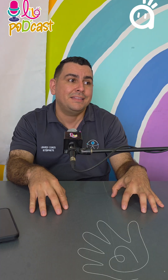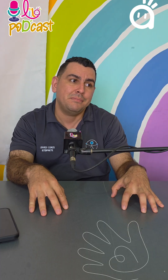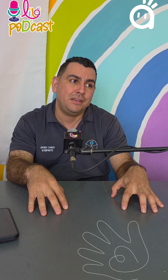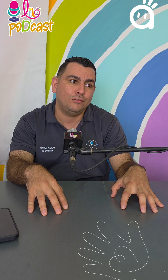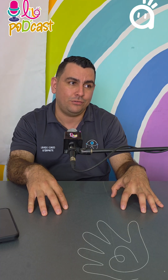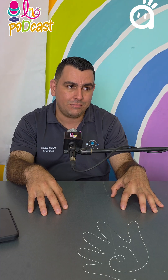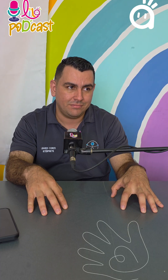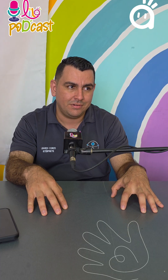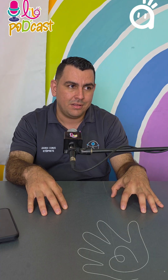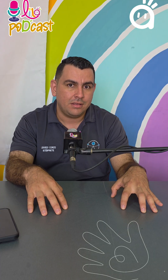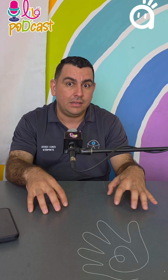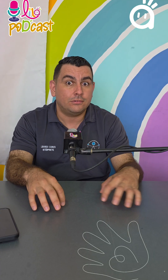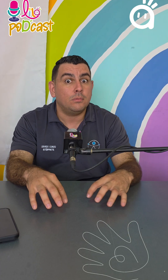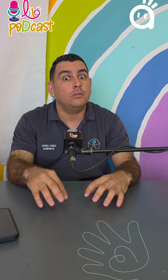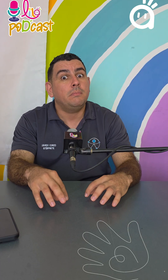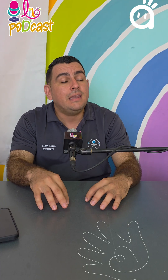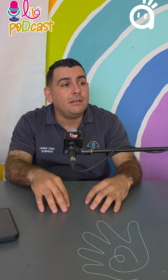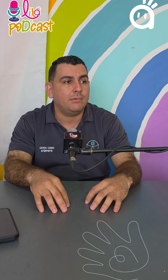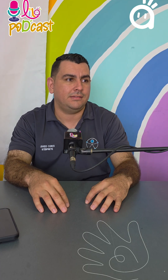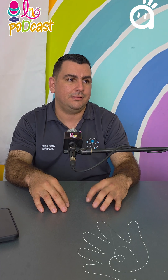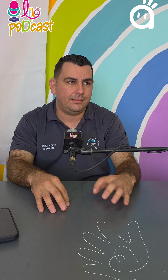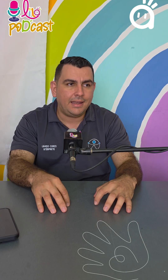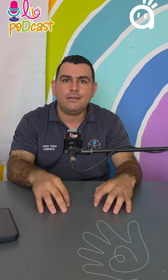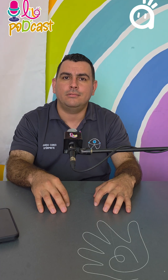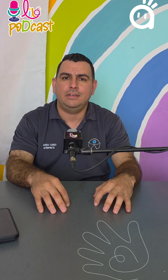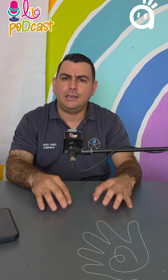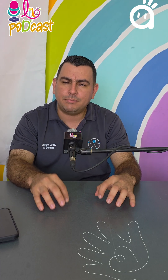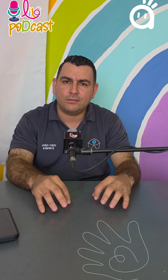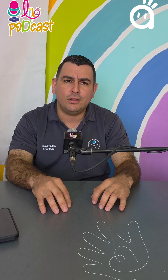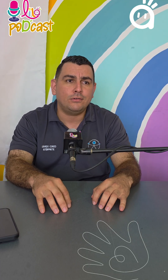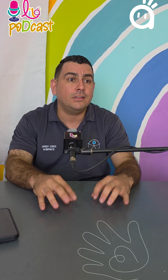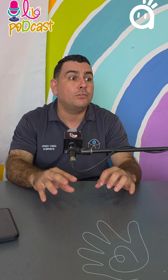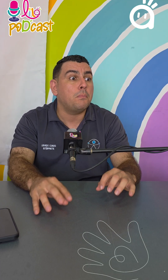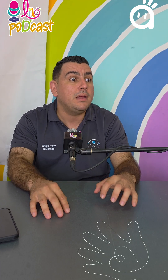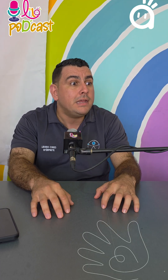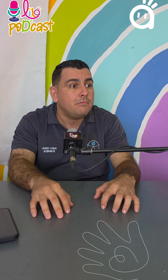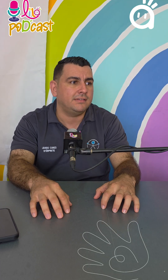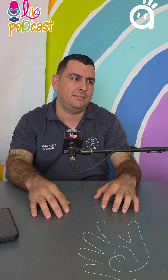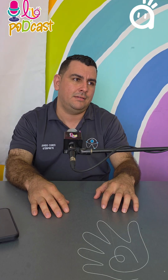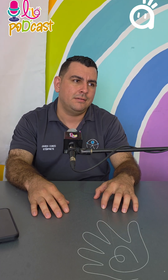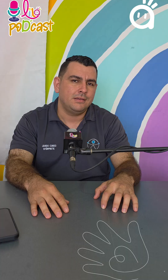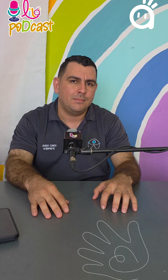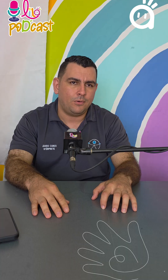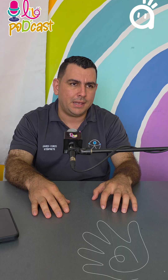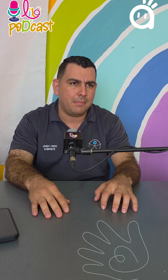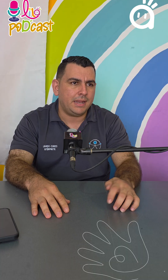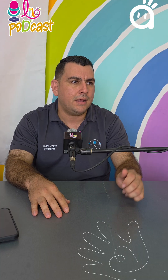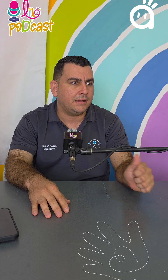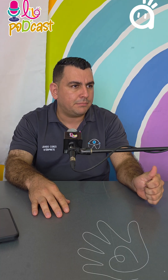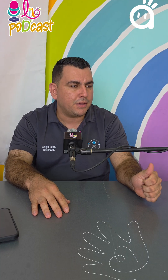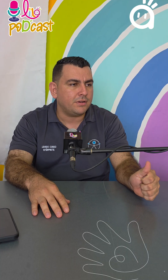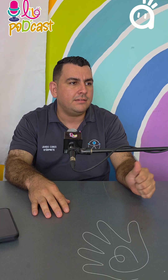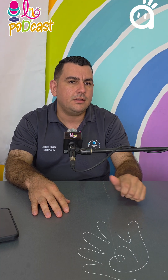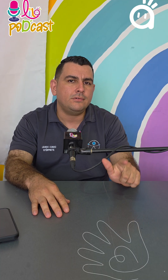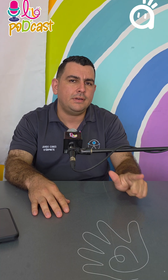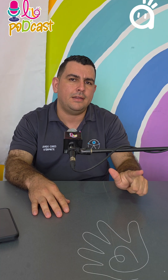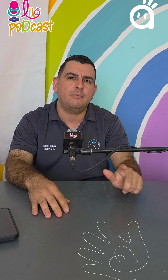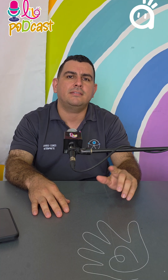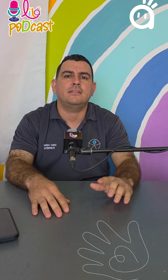el tema de inclusión. Y somos bilingües, claro. Y las personas sordas son bilingües porque manejan español escrito y lengua de